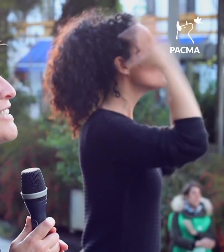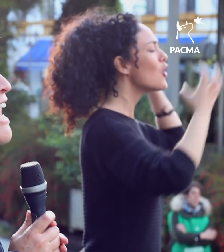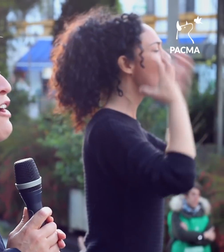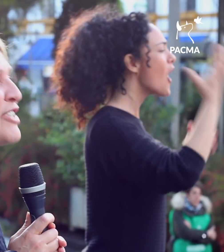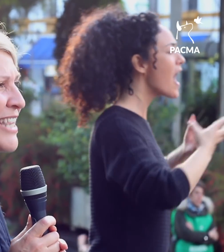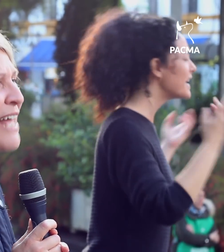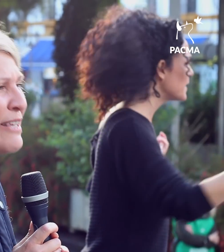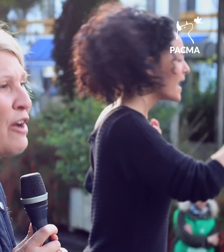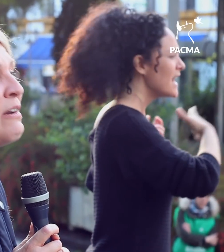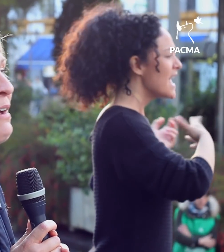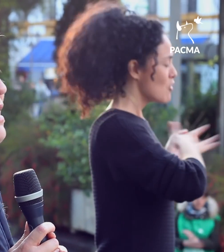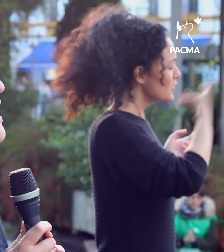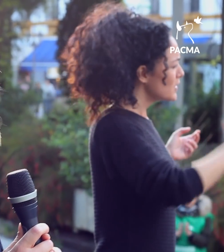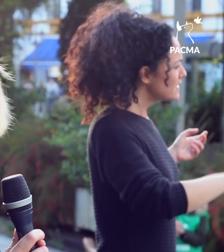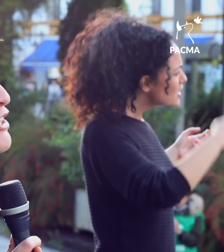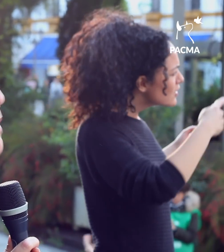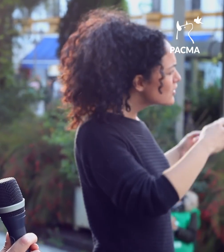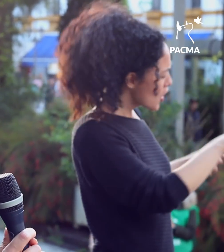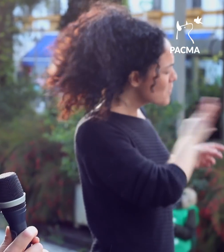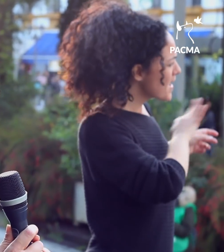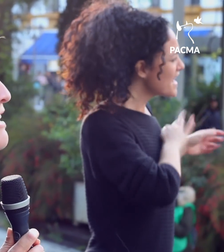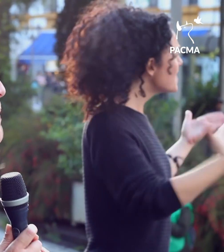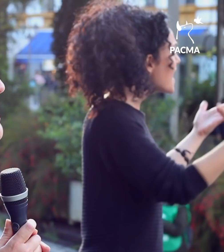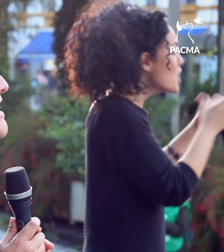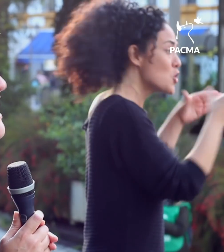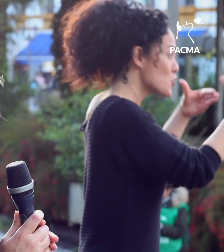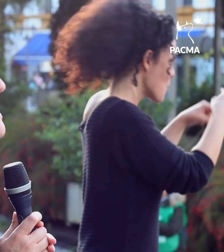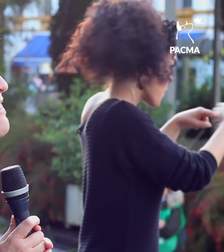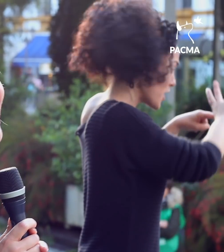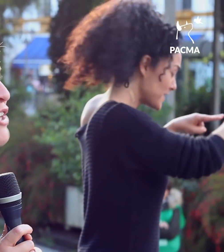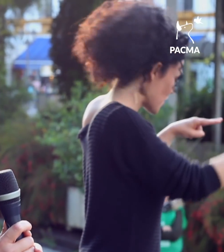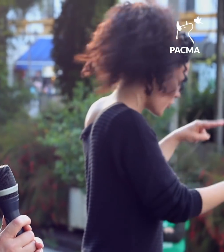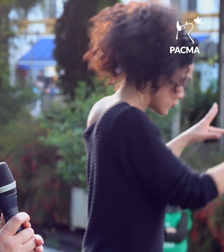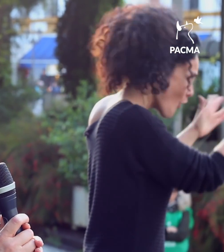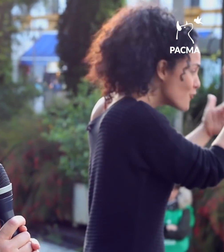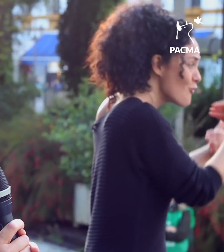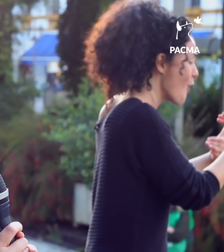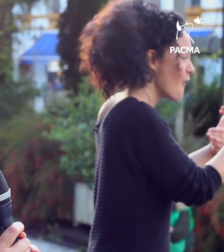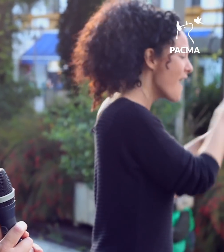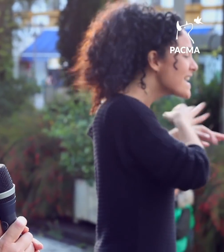merecen nuestra consideración y no hay otro partido en nuestro país que les esté dando por...